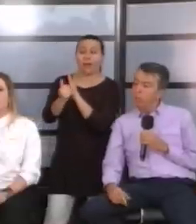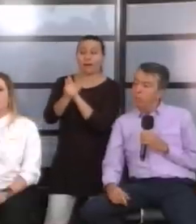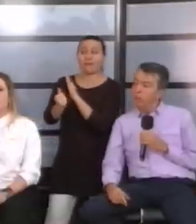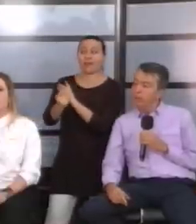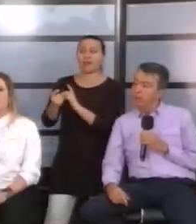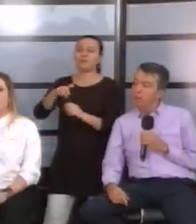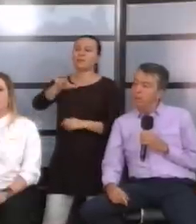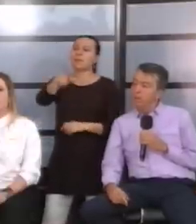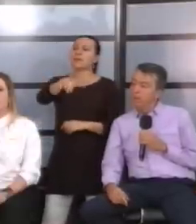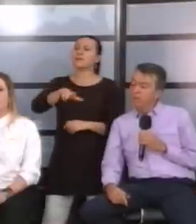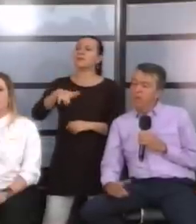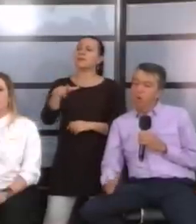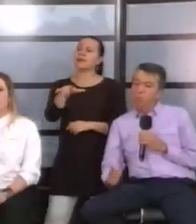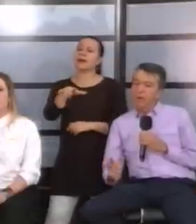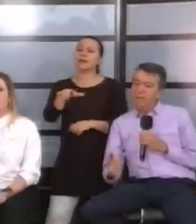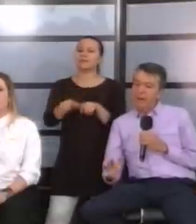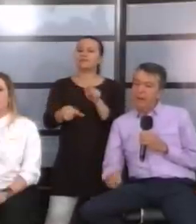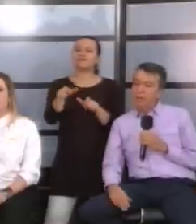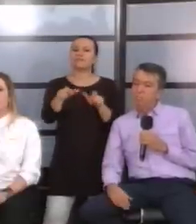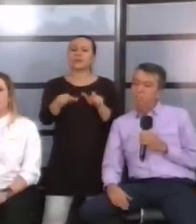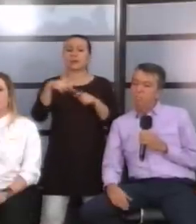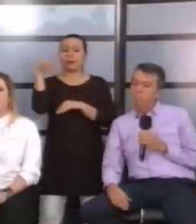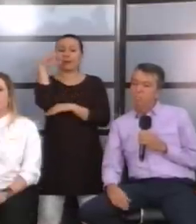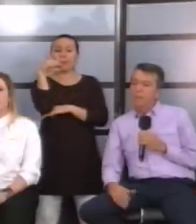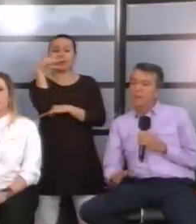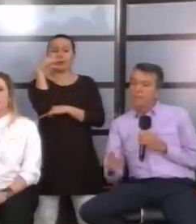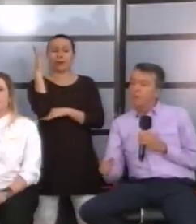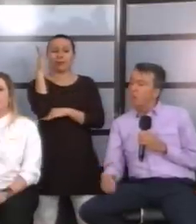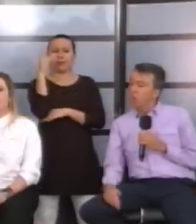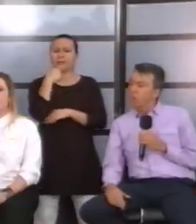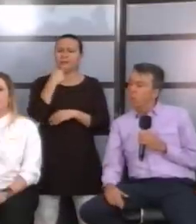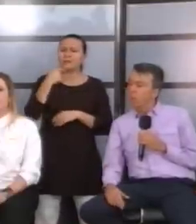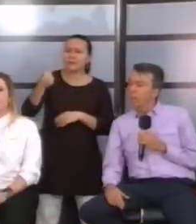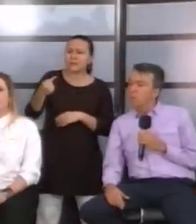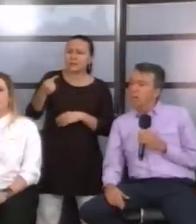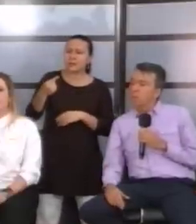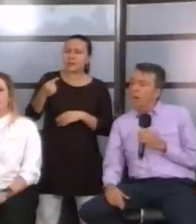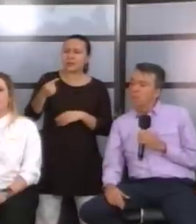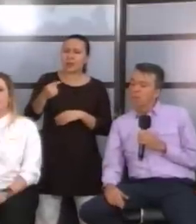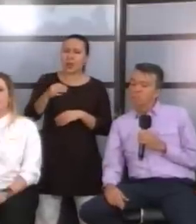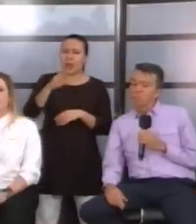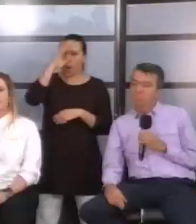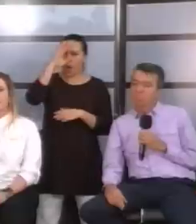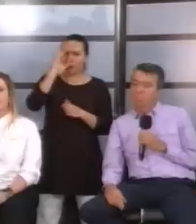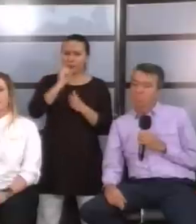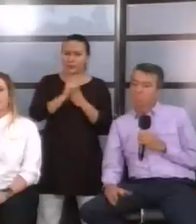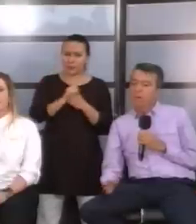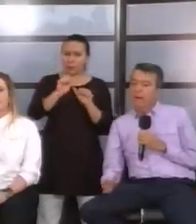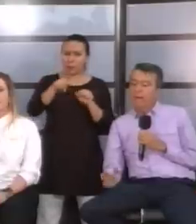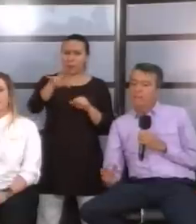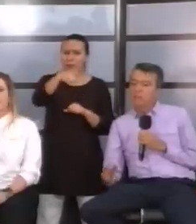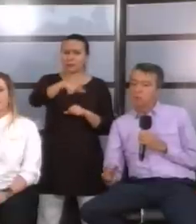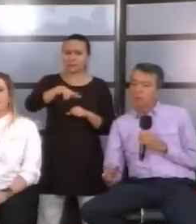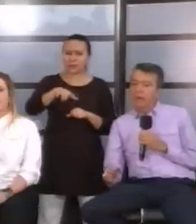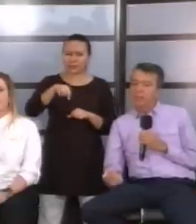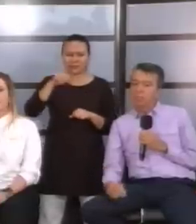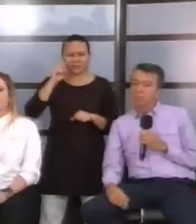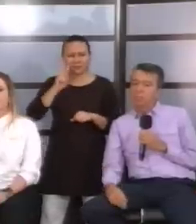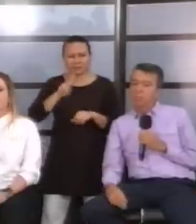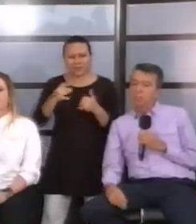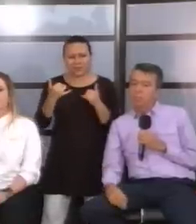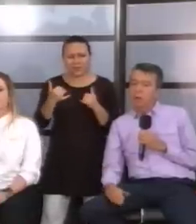la opinión pública. Y en Colombia en general, hay que decirlo, la opinión pública es manipulable. Mire la crisis